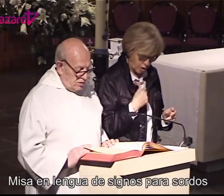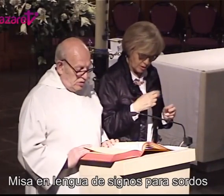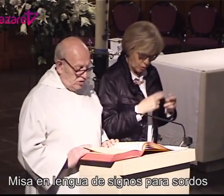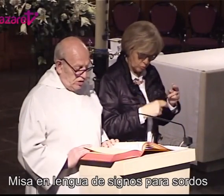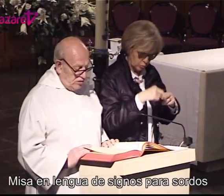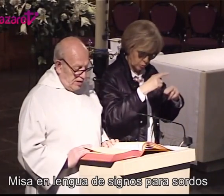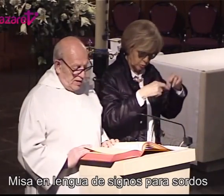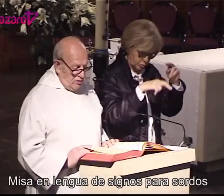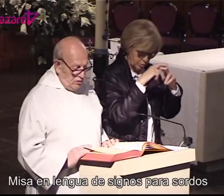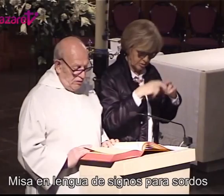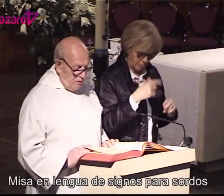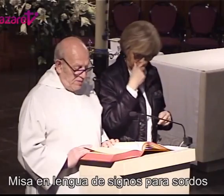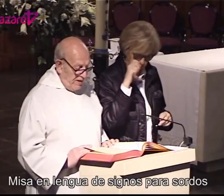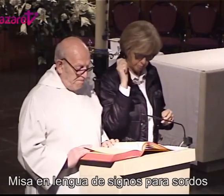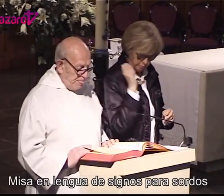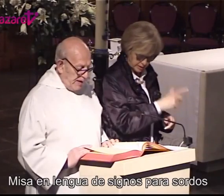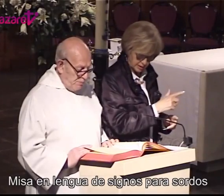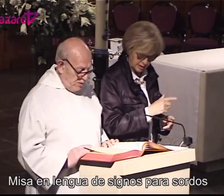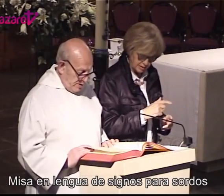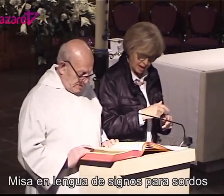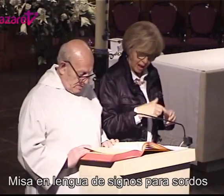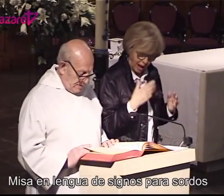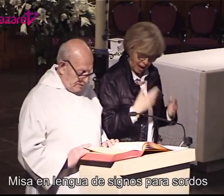se nos ha dado otro nombre que pueda salvarnos.